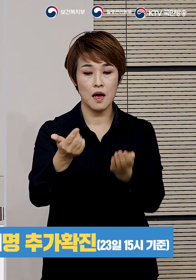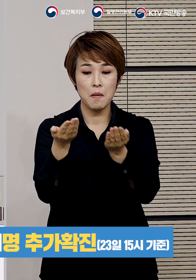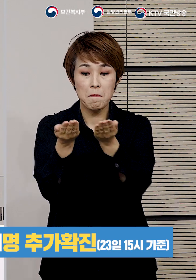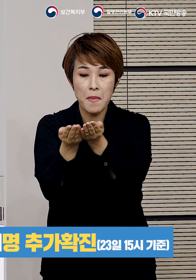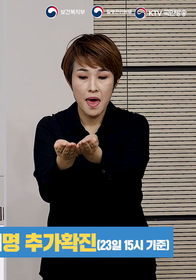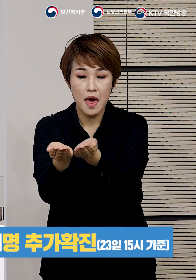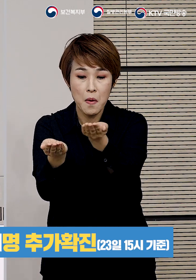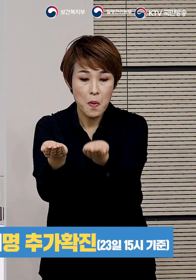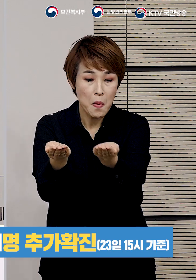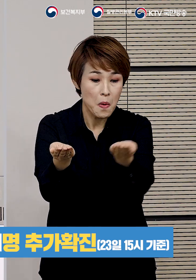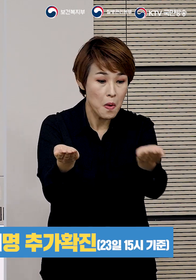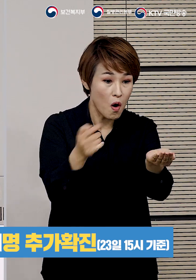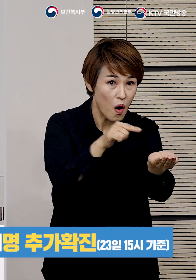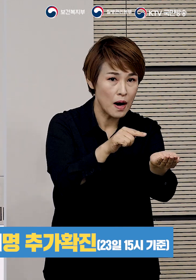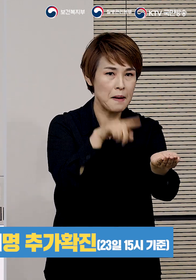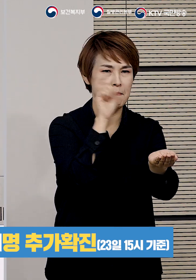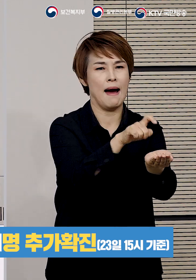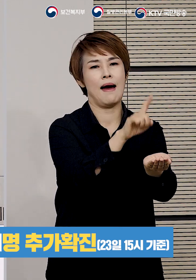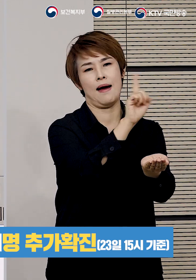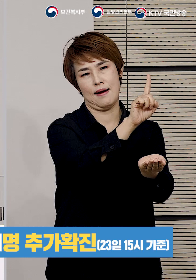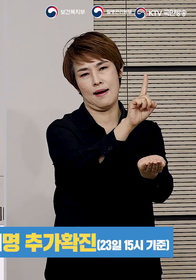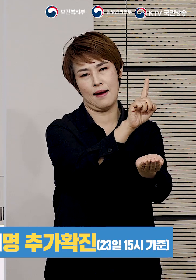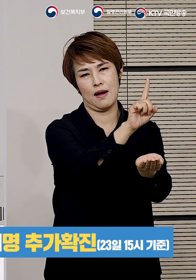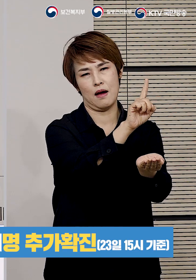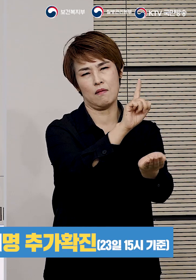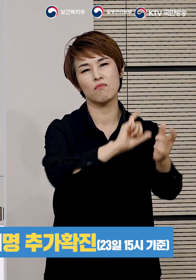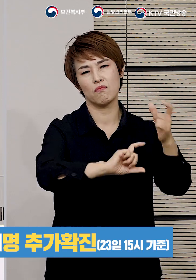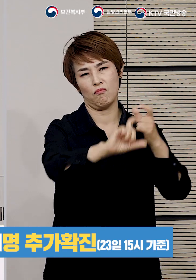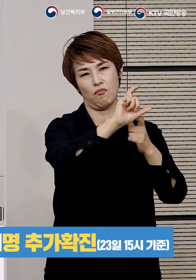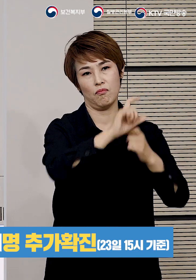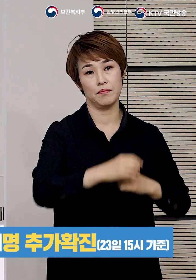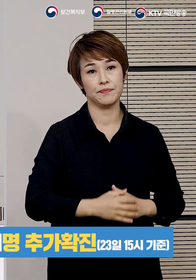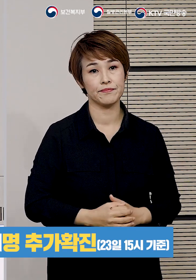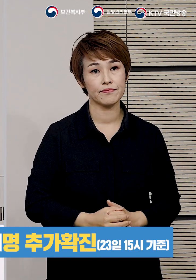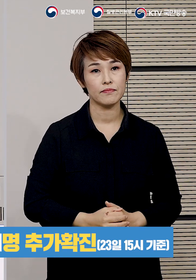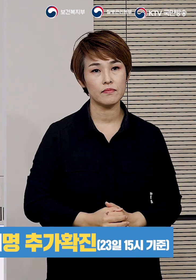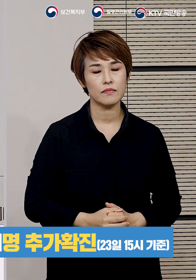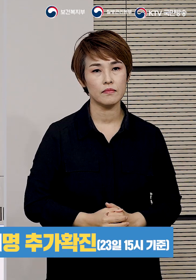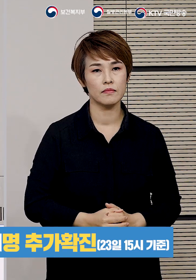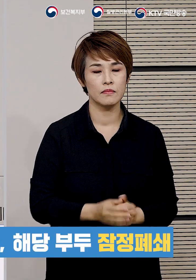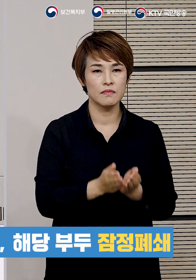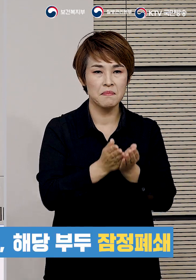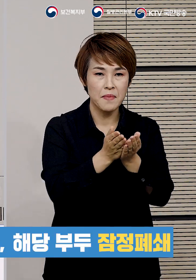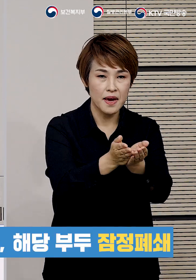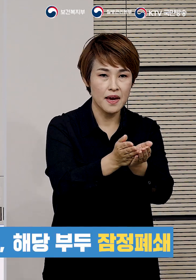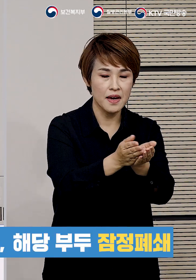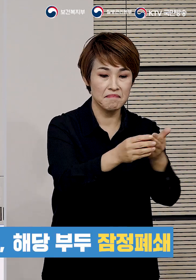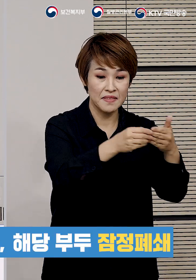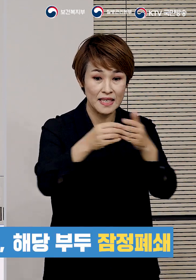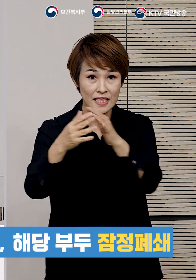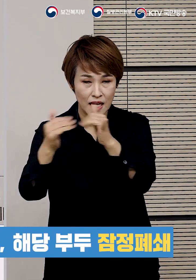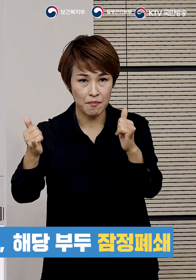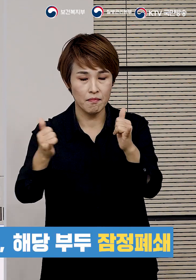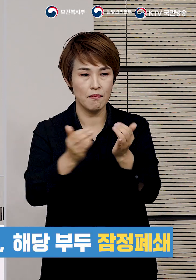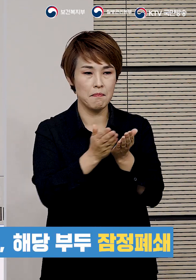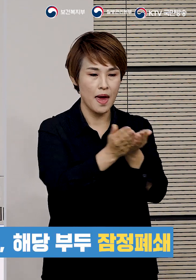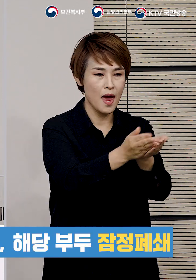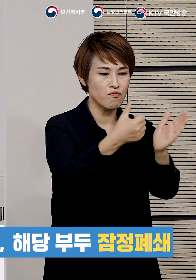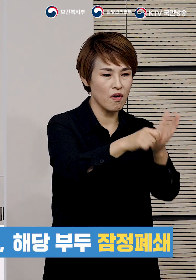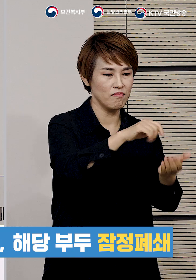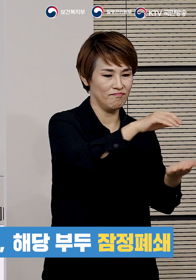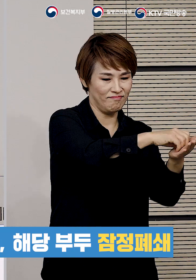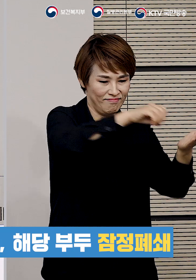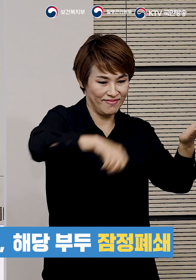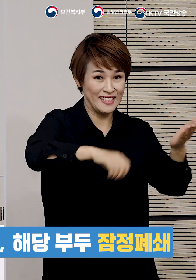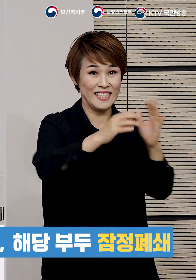인근에 접안 중인 선박에서도 1명이 추가 확진되었습니다. 도선사, 하역 작업자